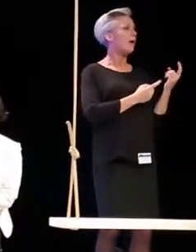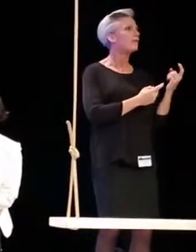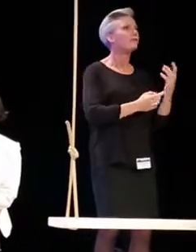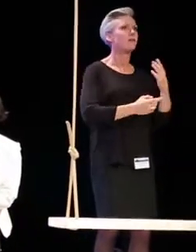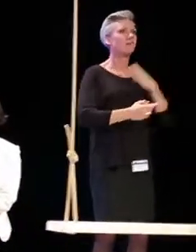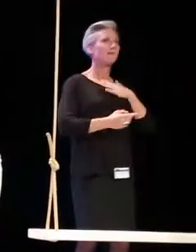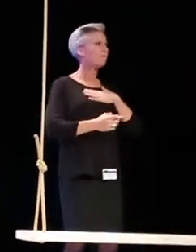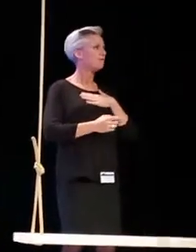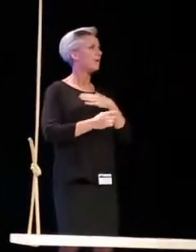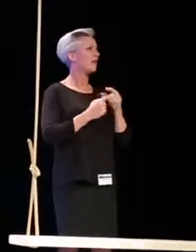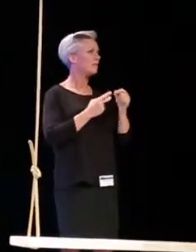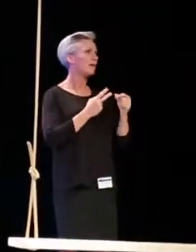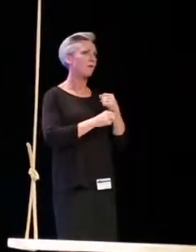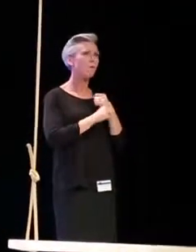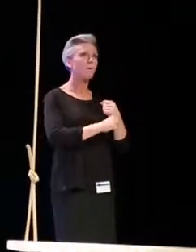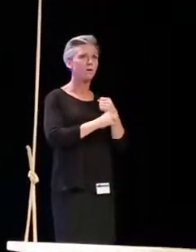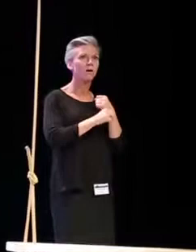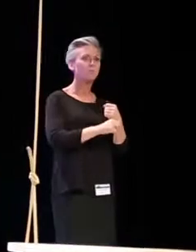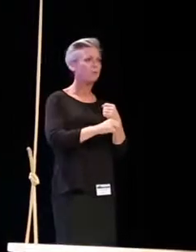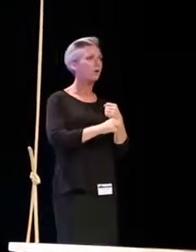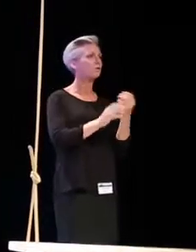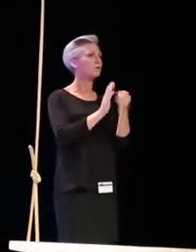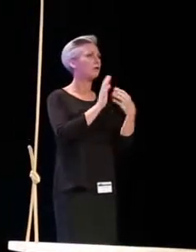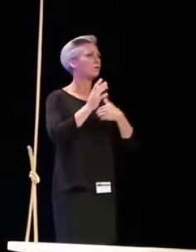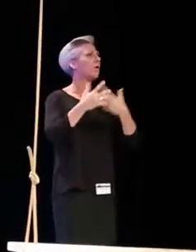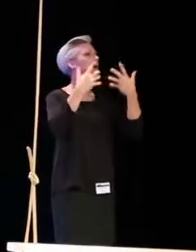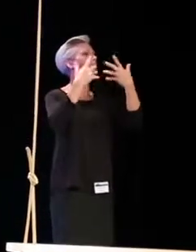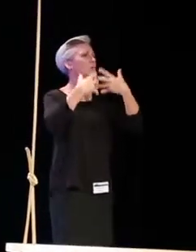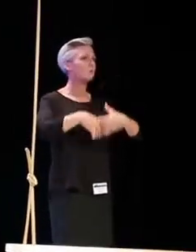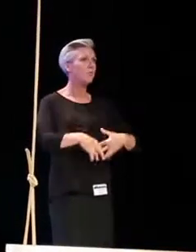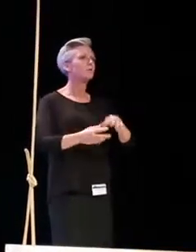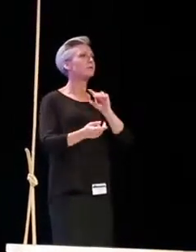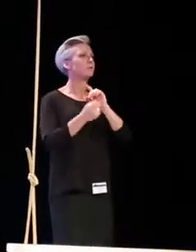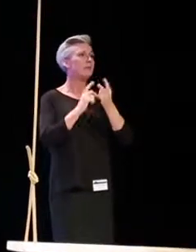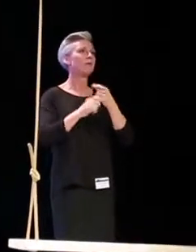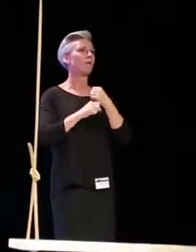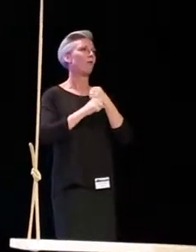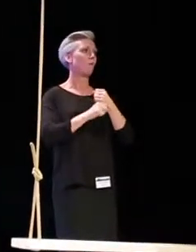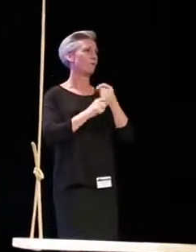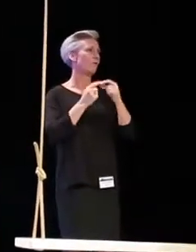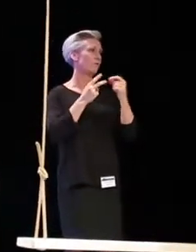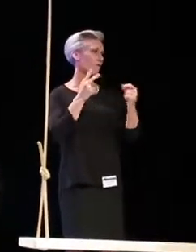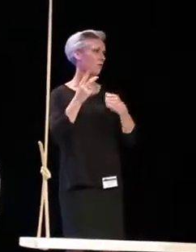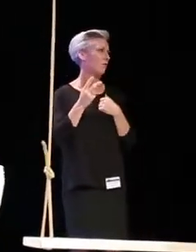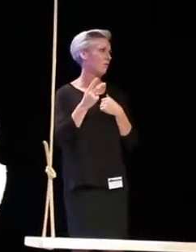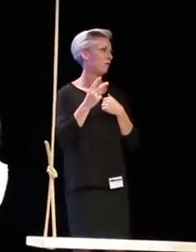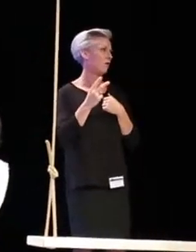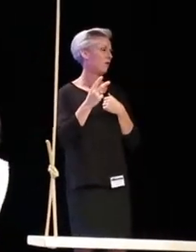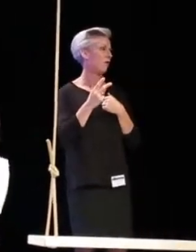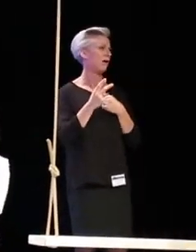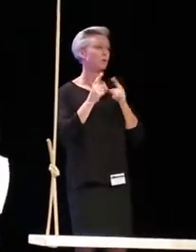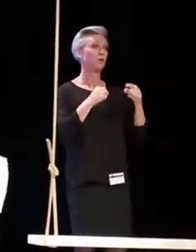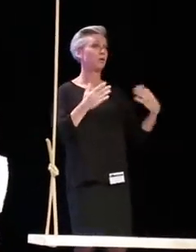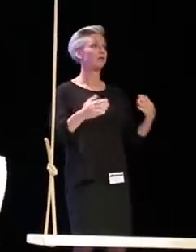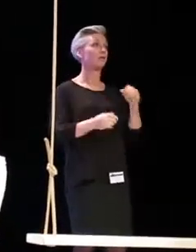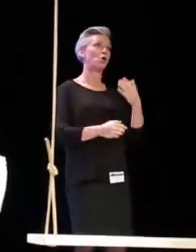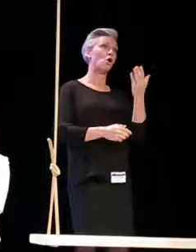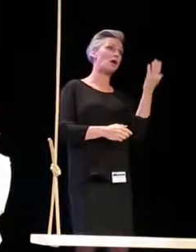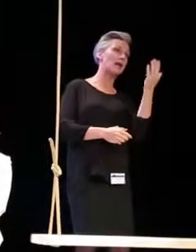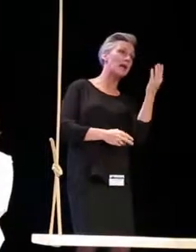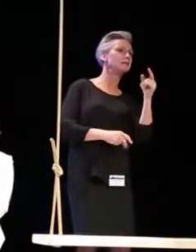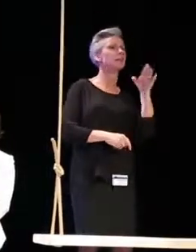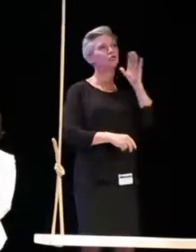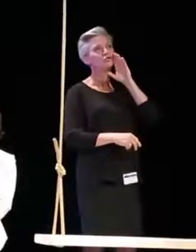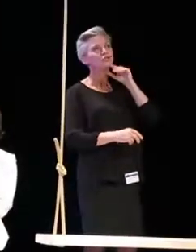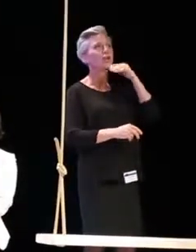vara hållbar att vi per automatik är hållbara. Alldeles oavsett om du har läst eller lyssnat på